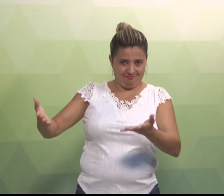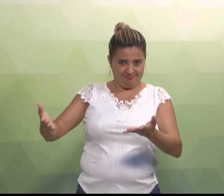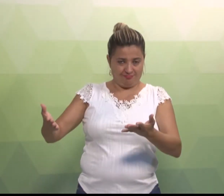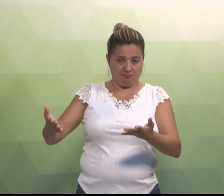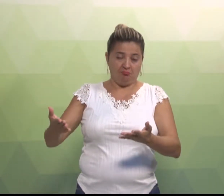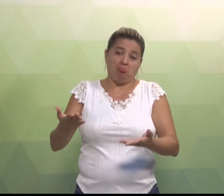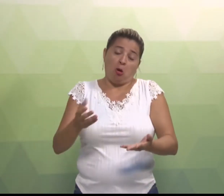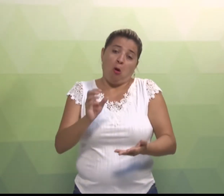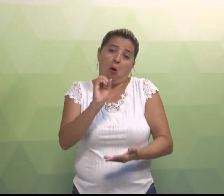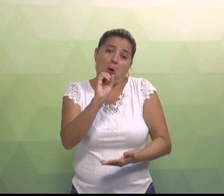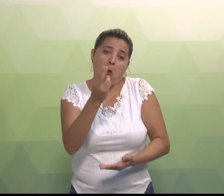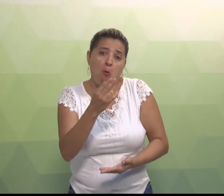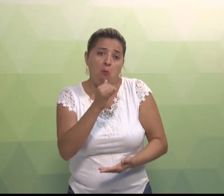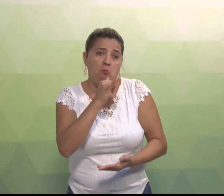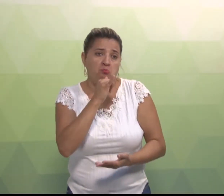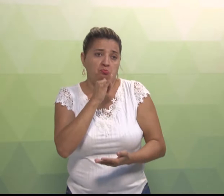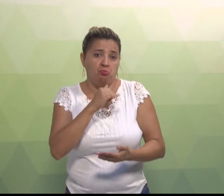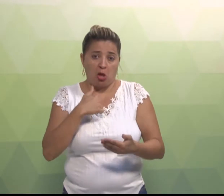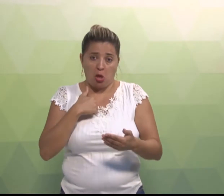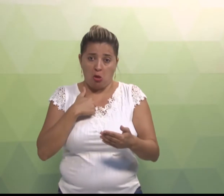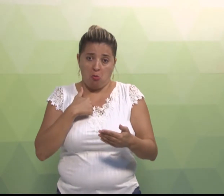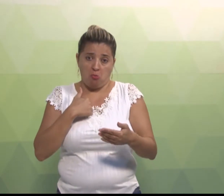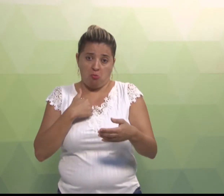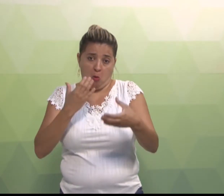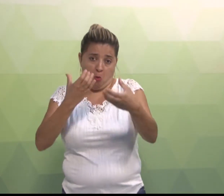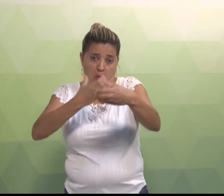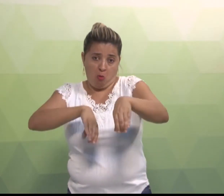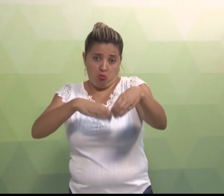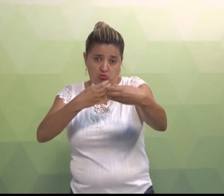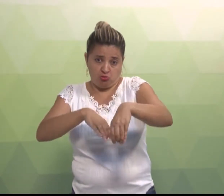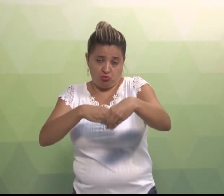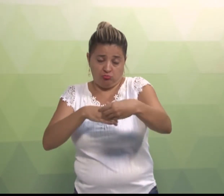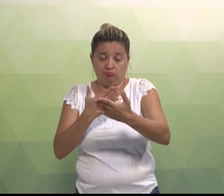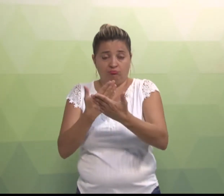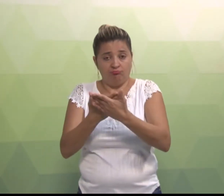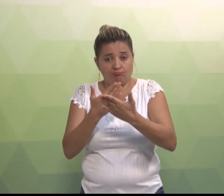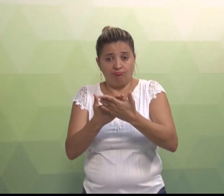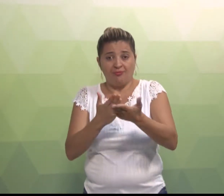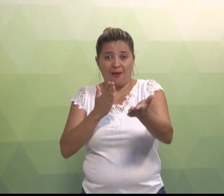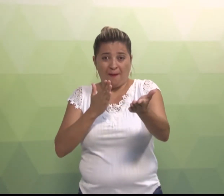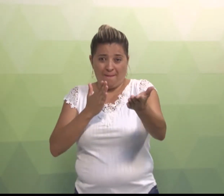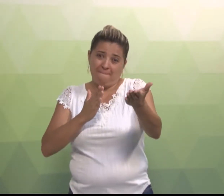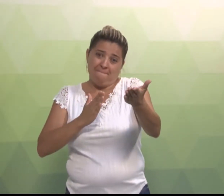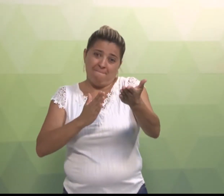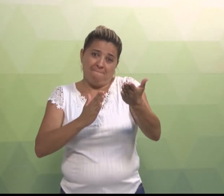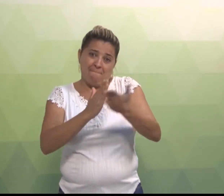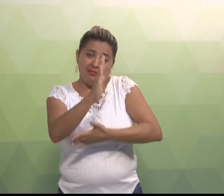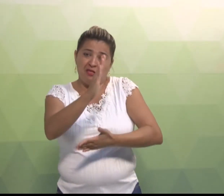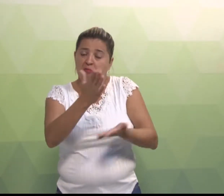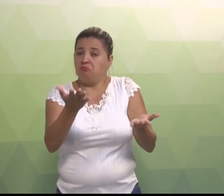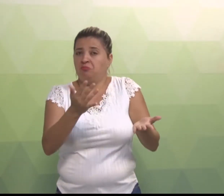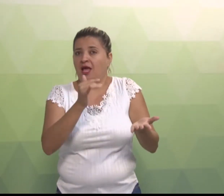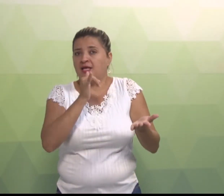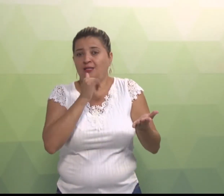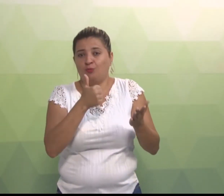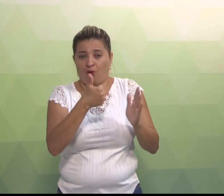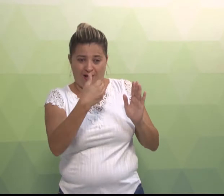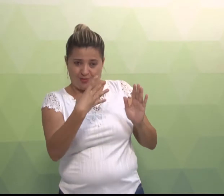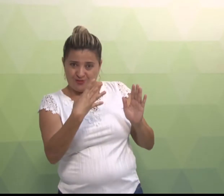localizado no 10º lugar. Então, um outro exemplo, num concurso, por exemplo, eu estudei, passei e